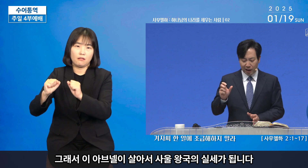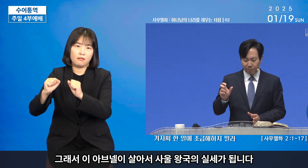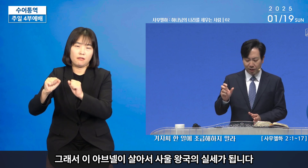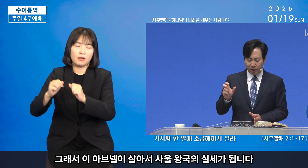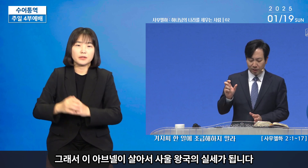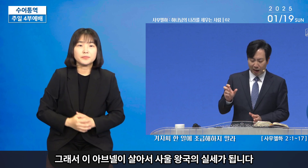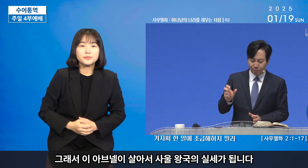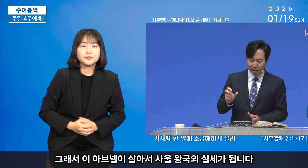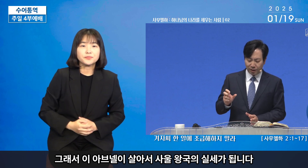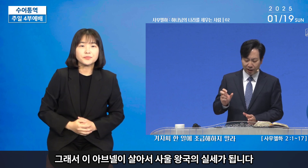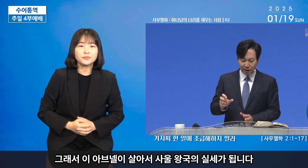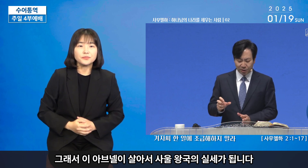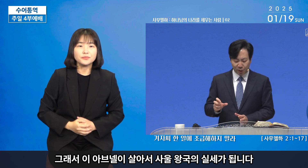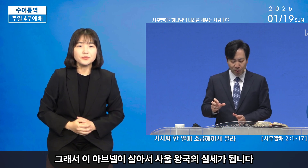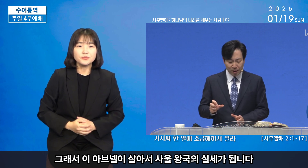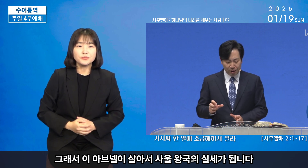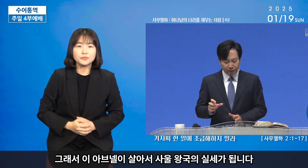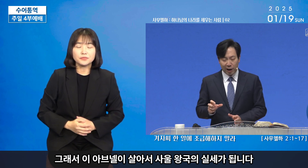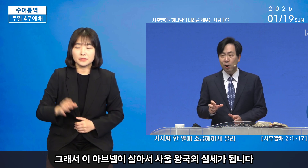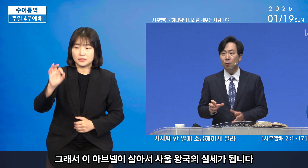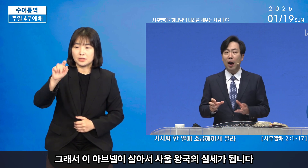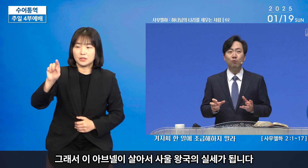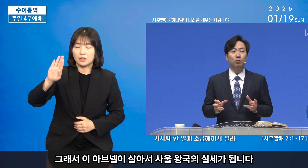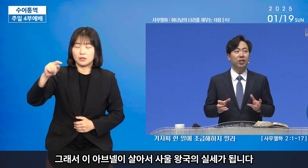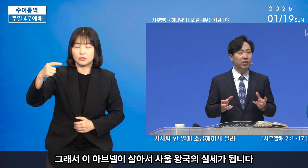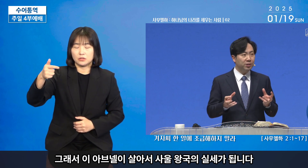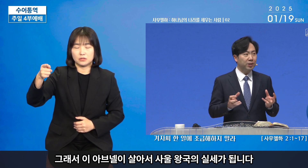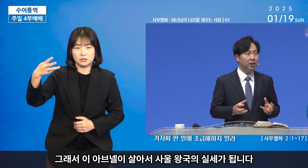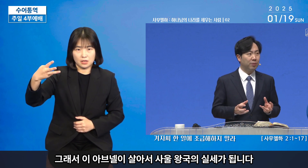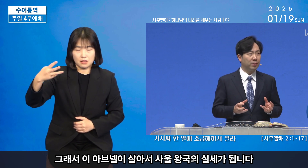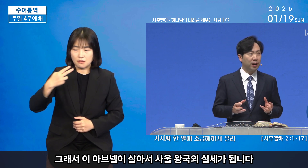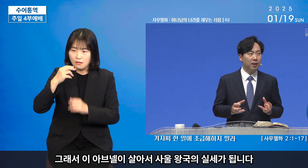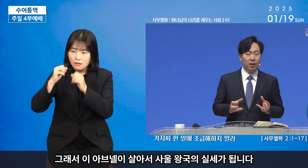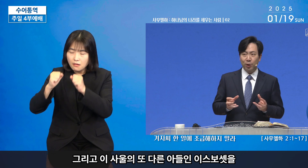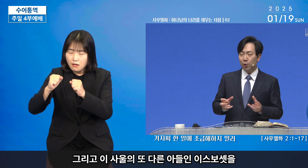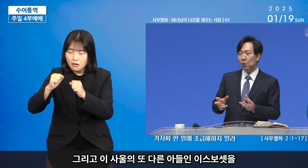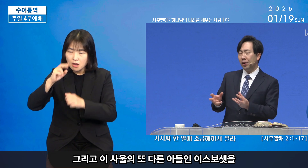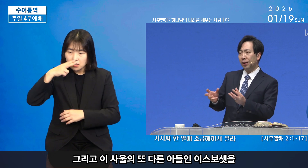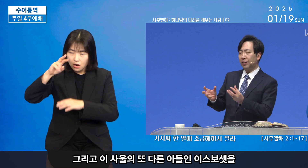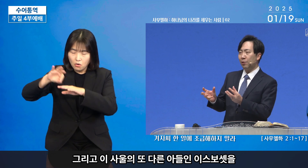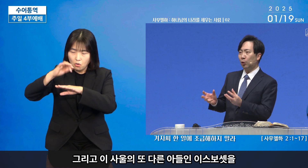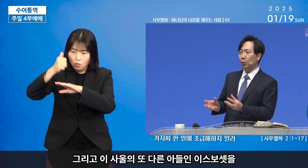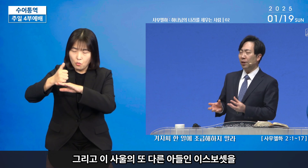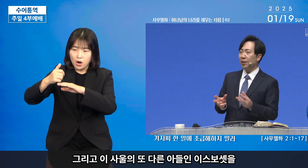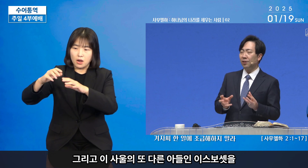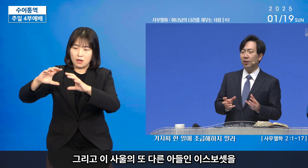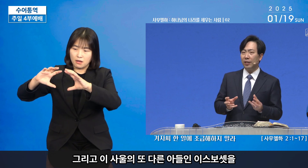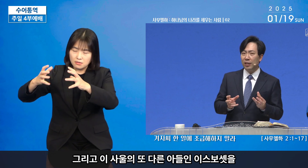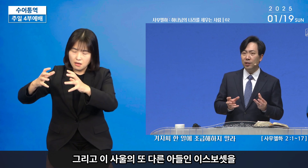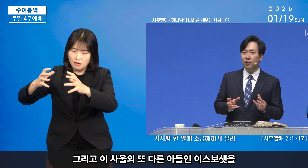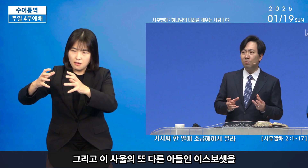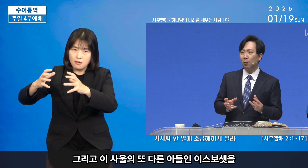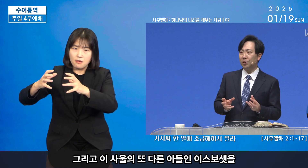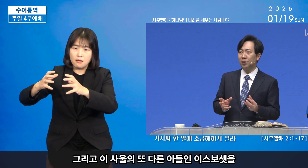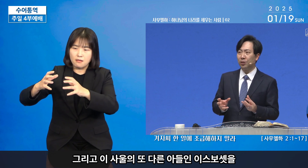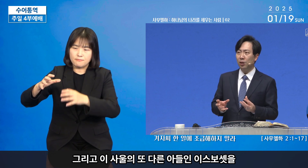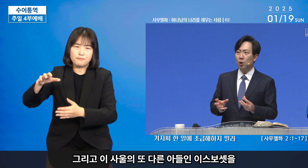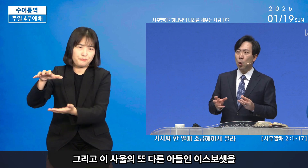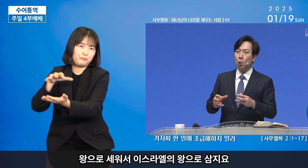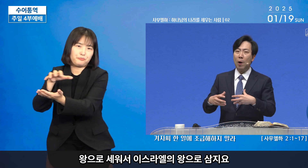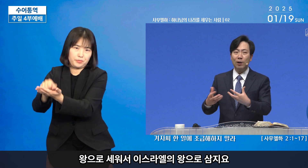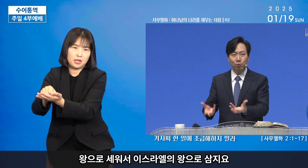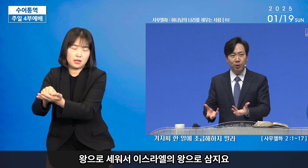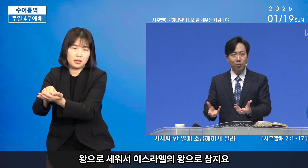이 아브넬이 살아서 사울 왕국의 실세가 됩니다. 그리고 이 사울의 또 다른 아들인